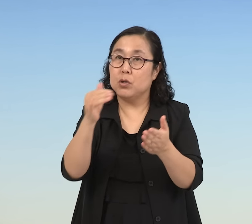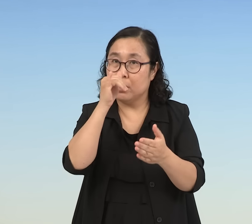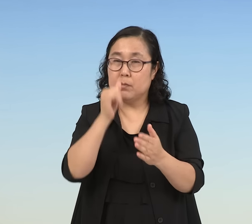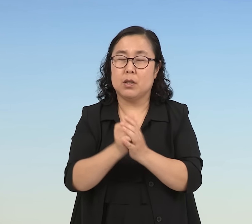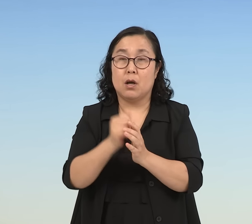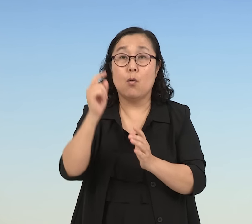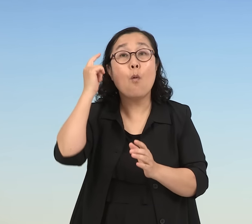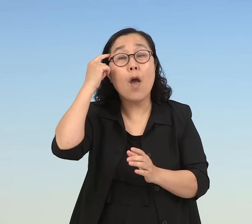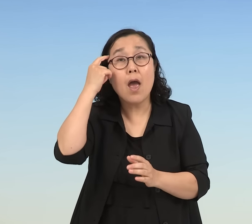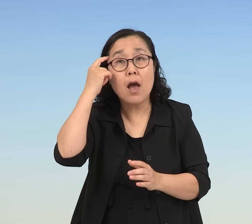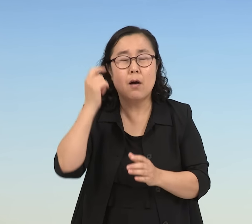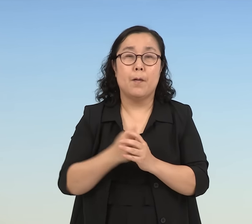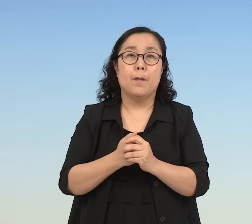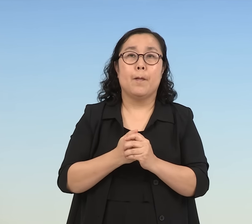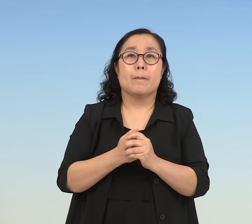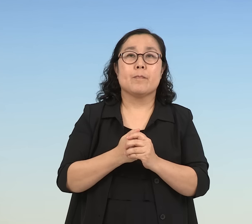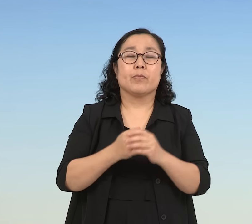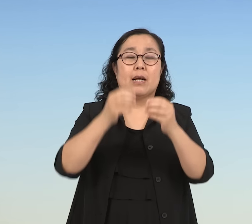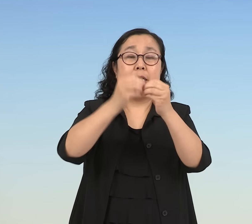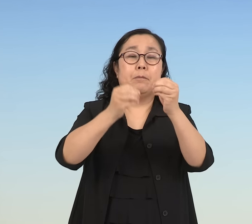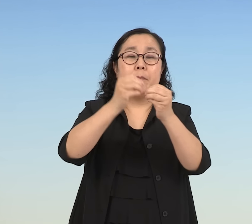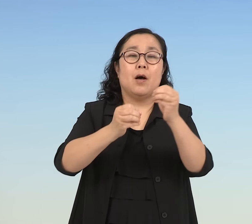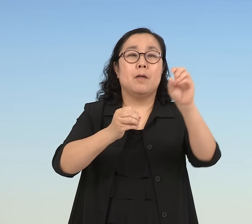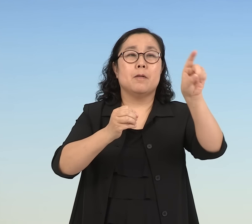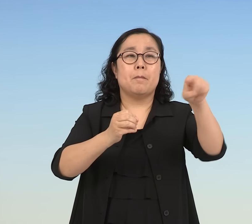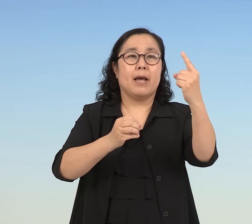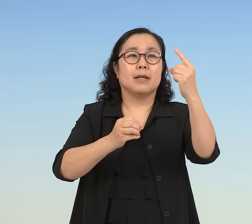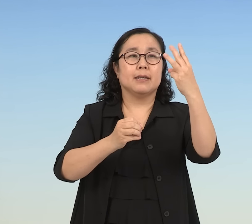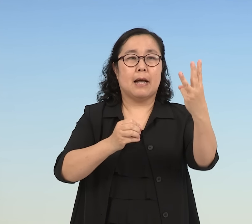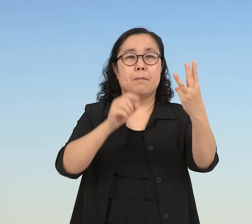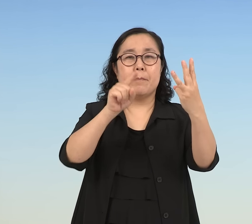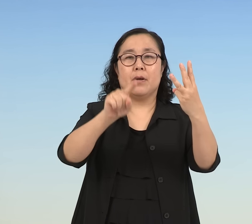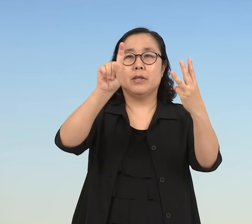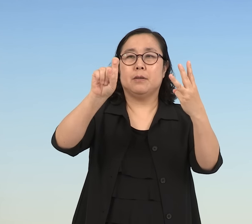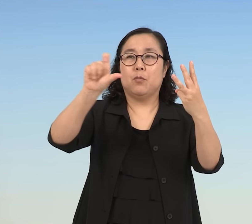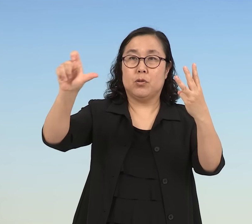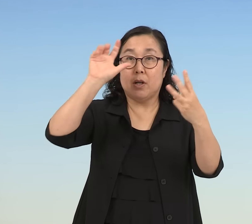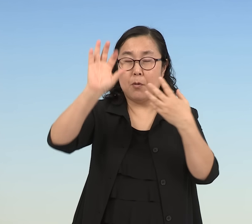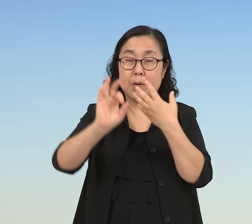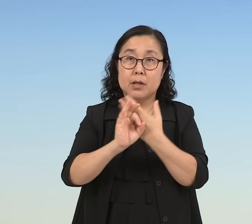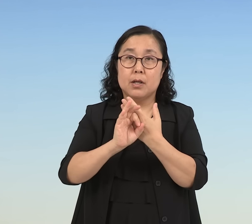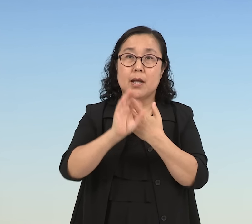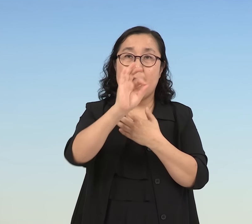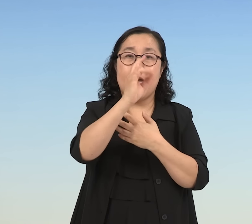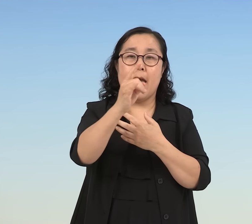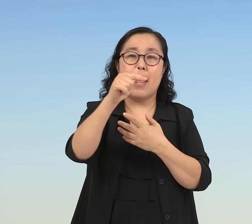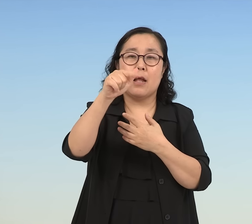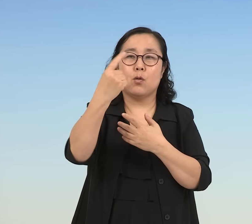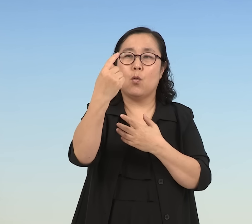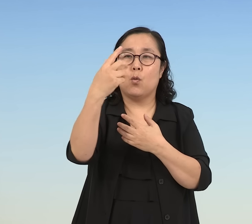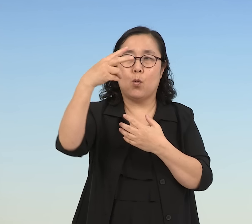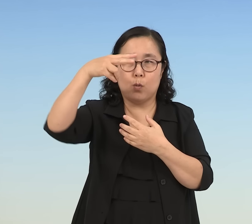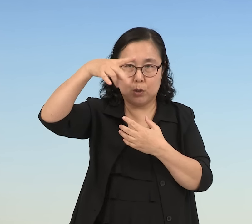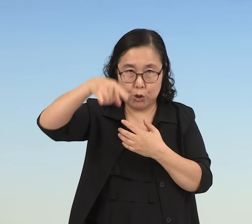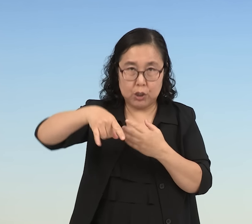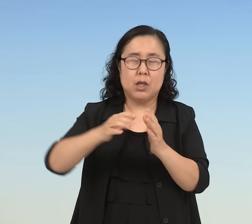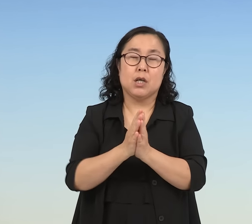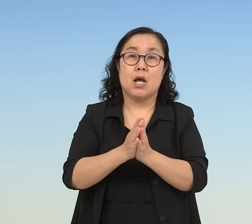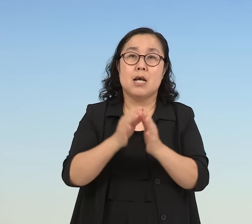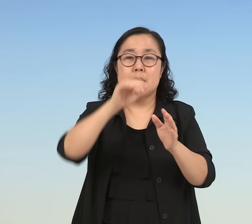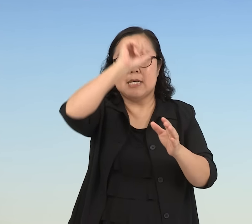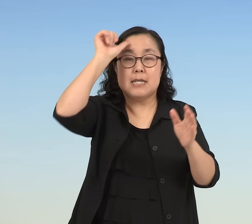의미하겠습니까? 시편 103편 15절에도 보니까 이 에노시라는 단어가 나오는데요. 인생은 그날이 풀과